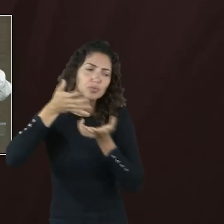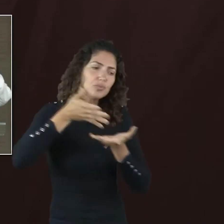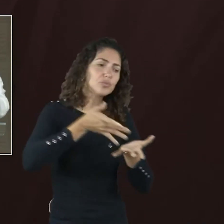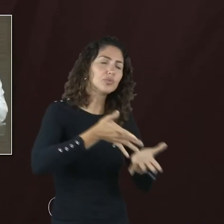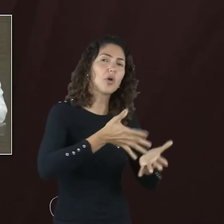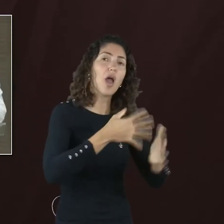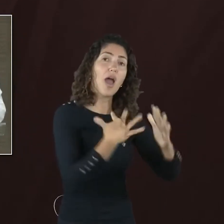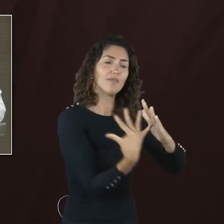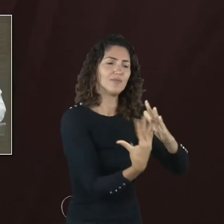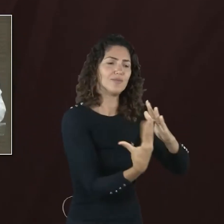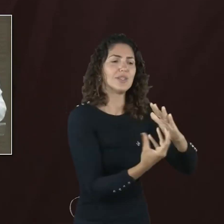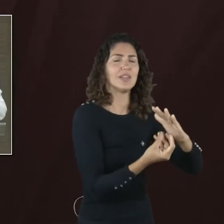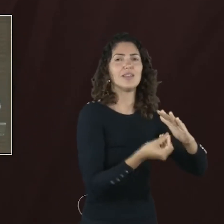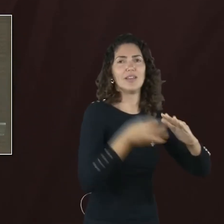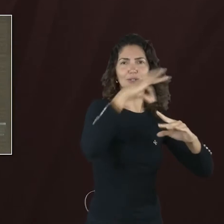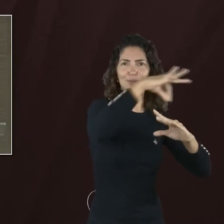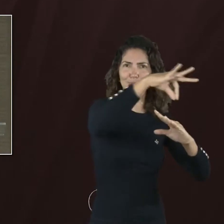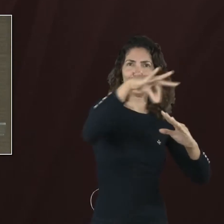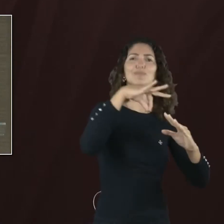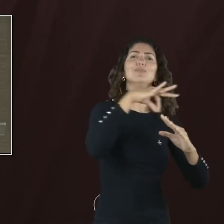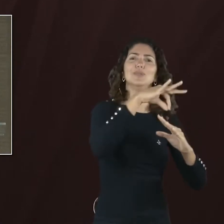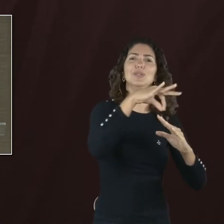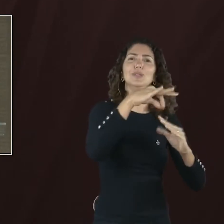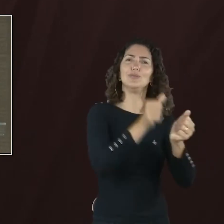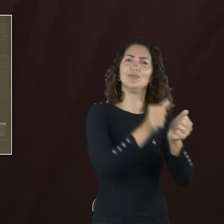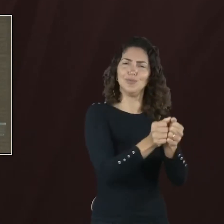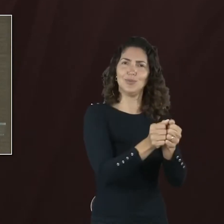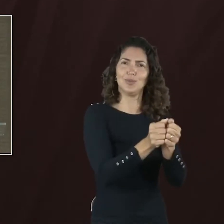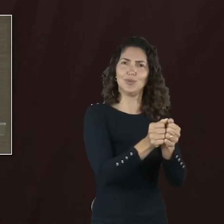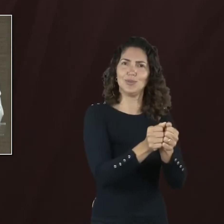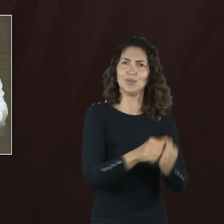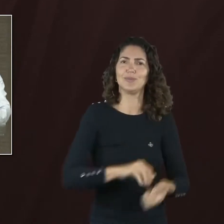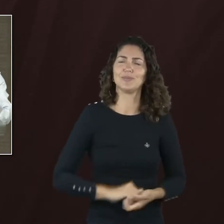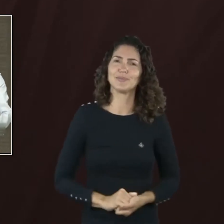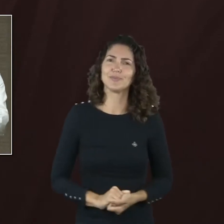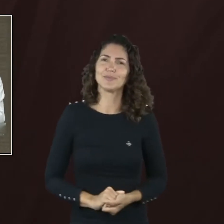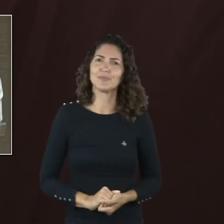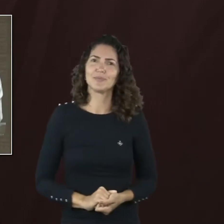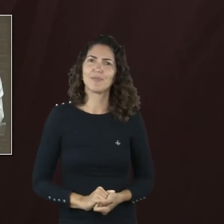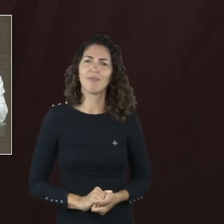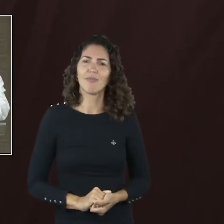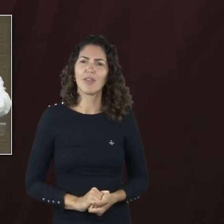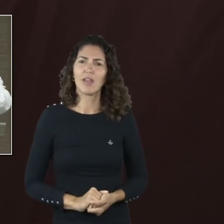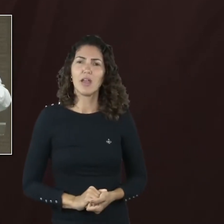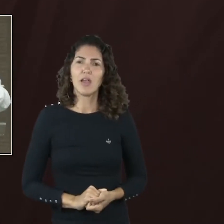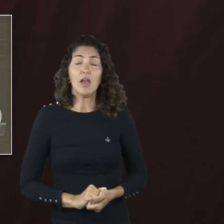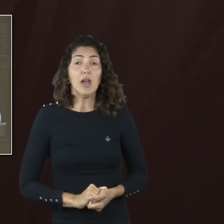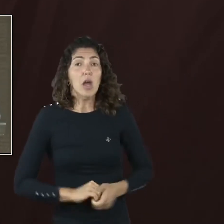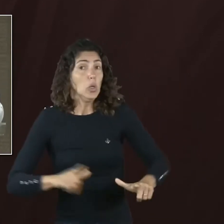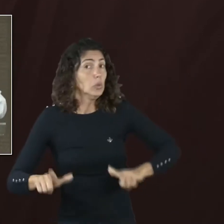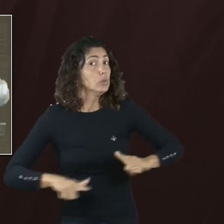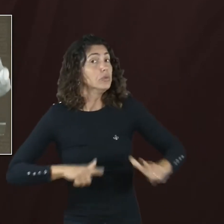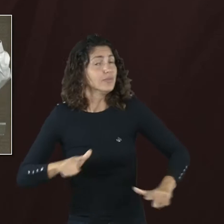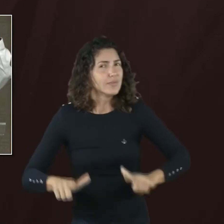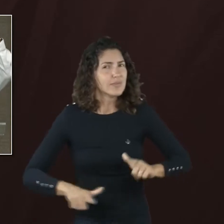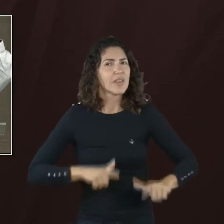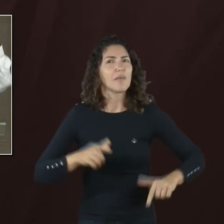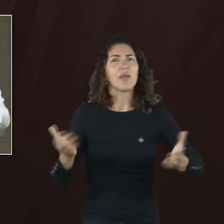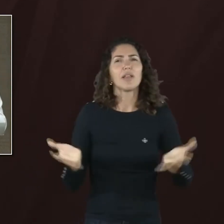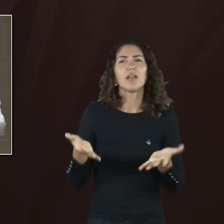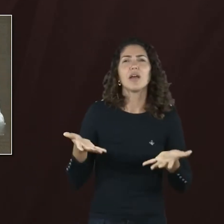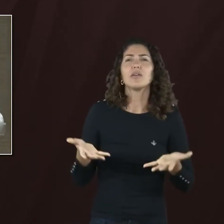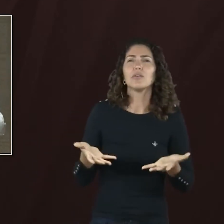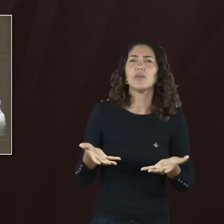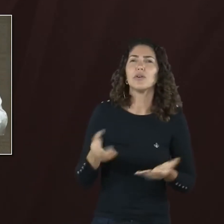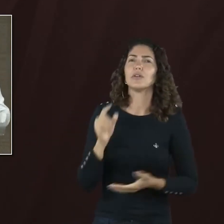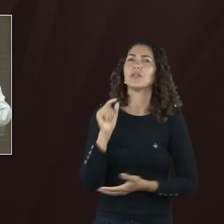o Espírito com a igreja. Quem vai fazer esse trabalho é a igreja que recebeu o poder